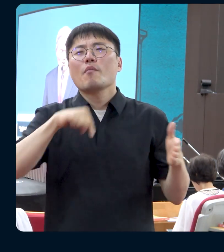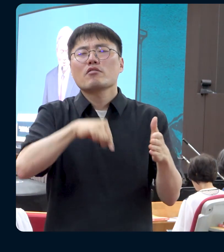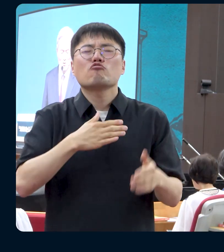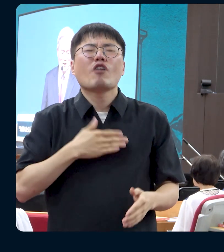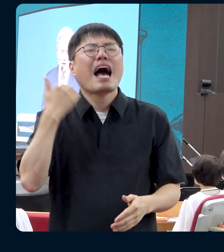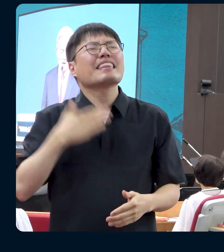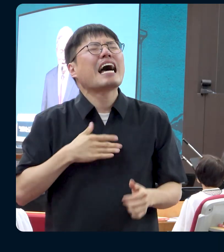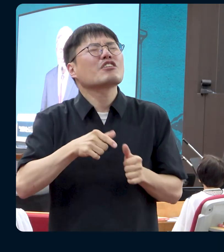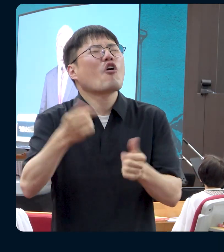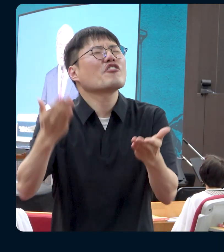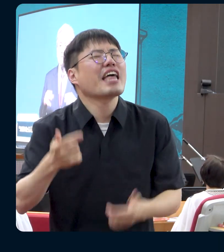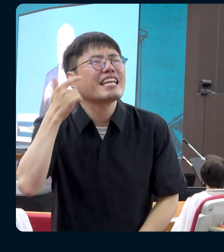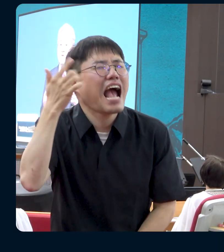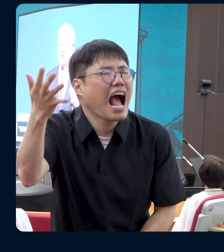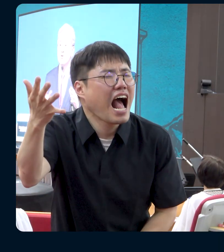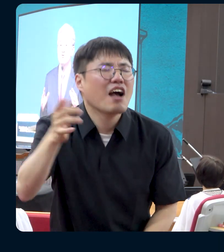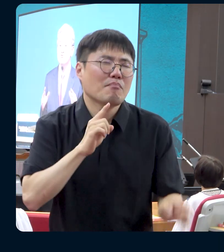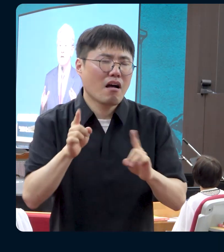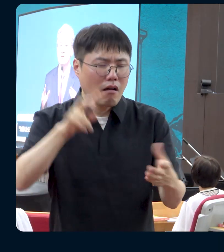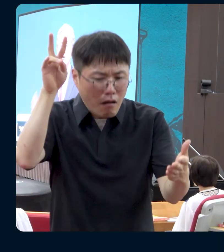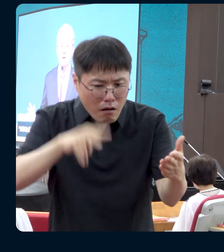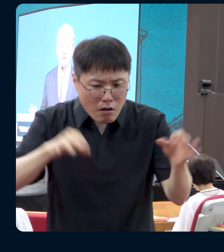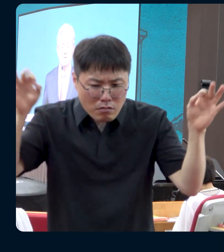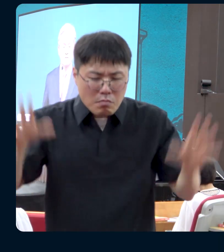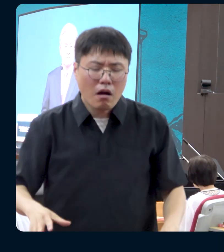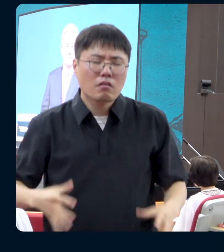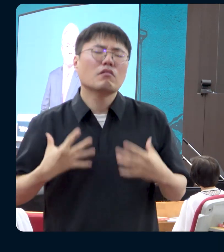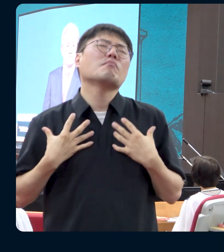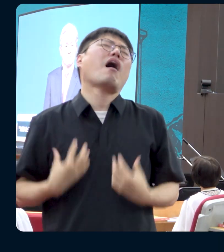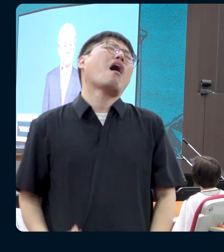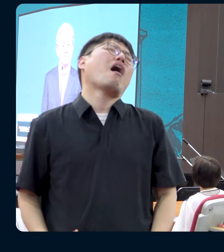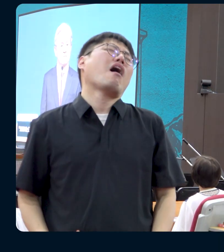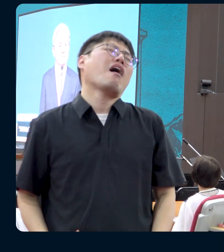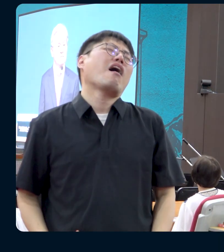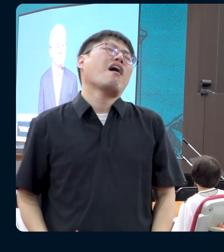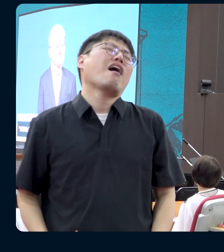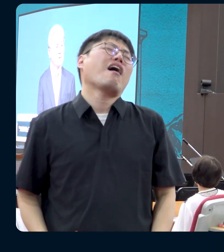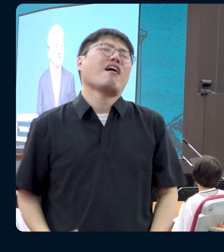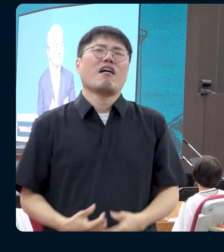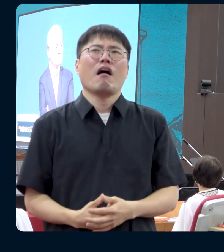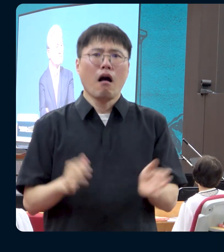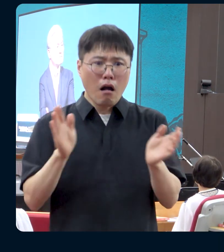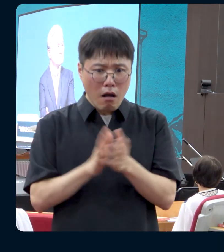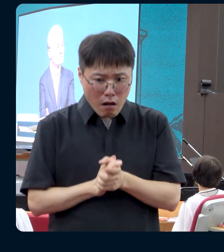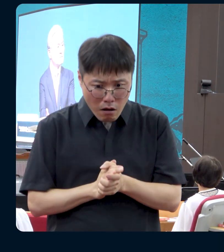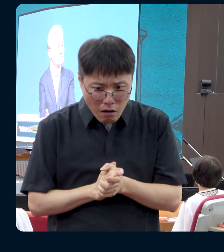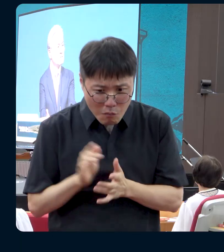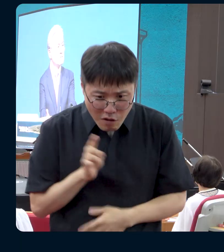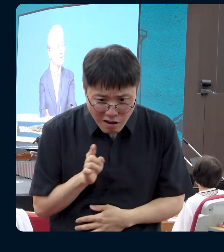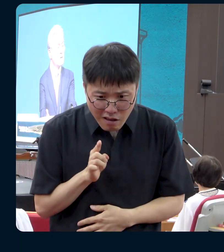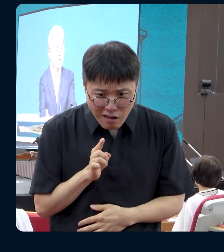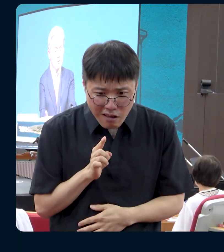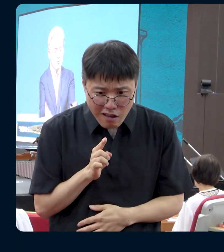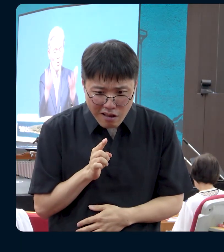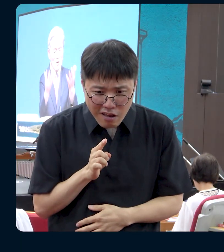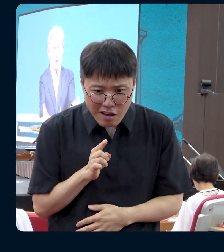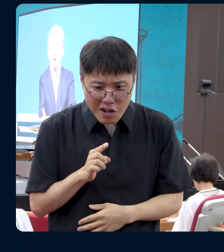몸에서 누가 나를 건져내랴 라는 말씀을 보면서 순간 절망했어요. 아니,